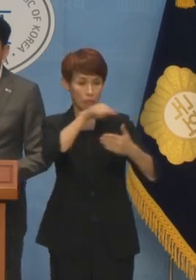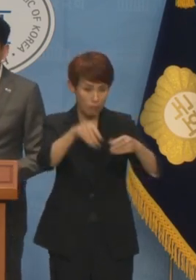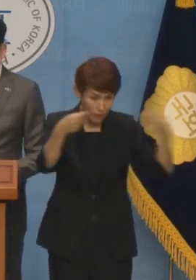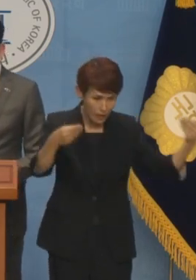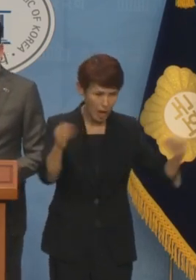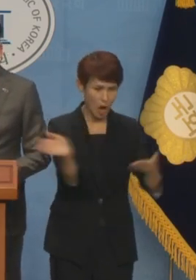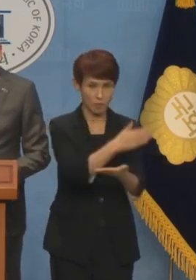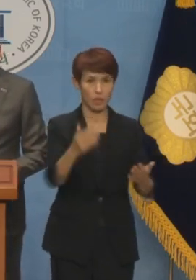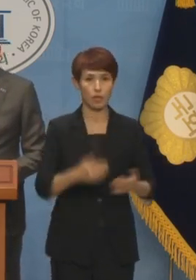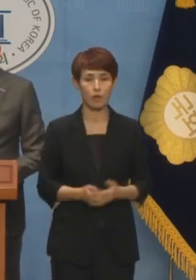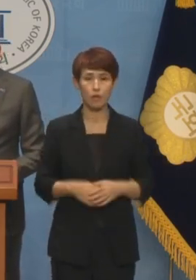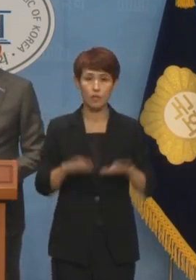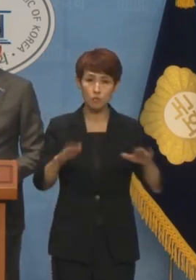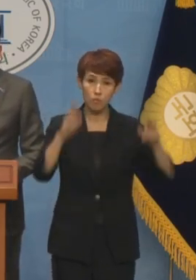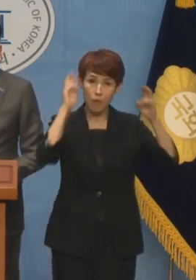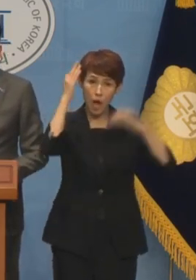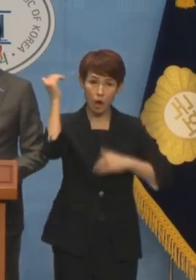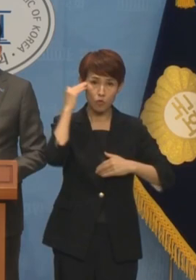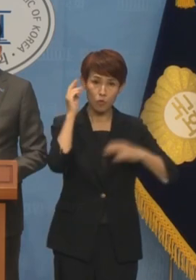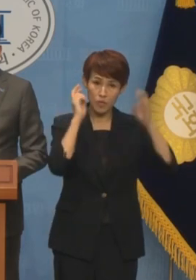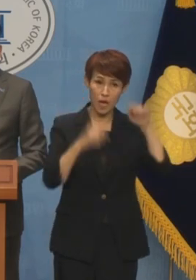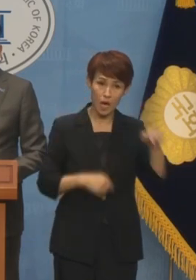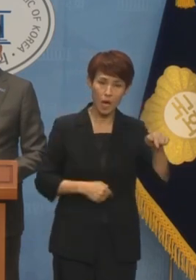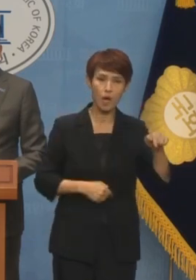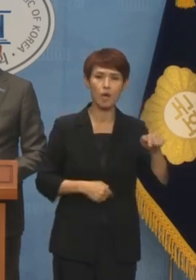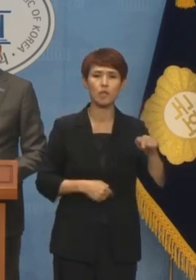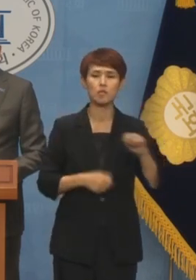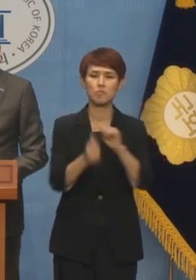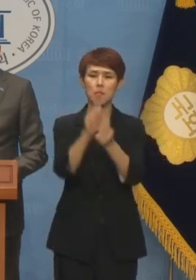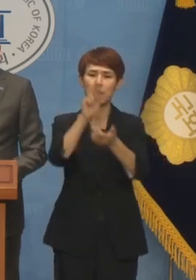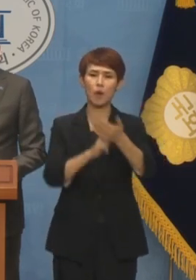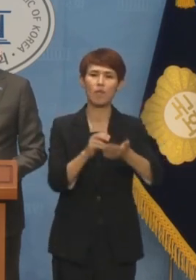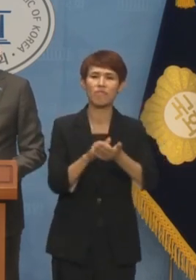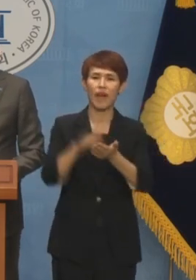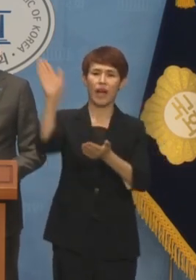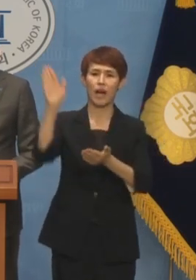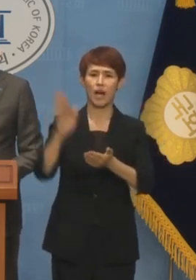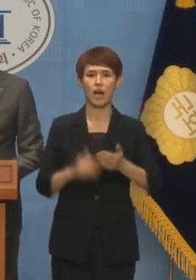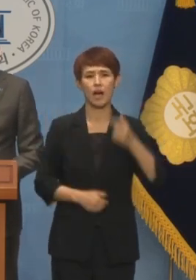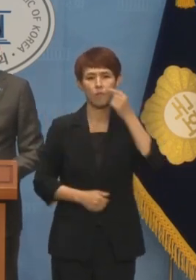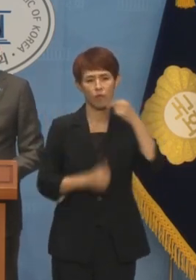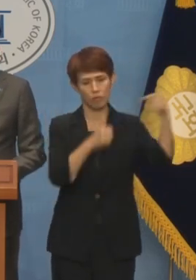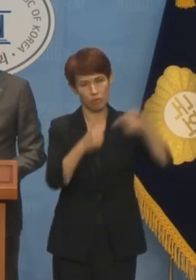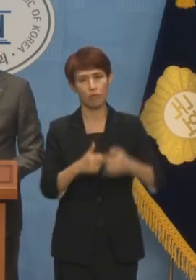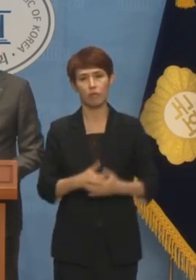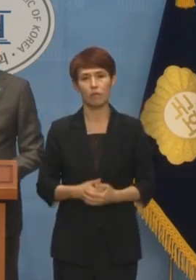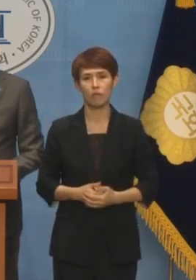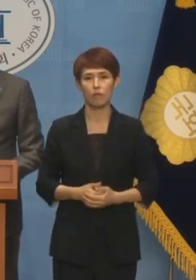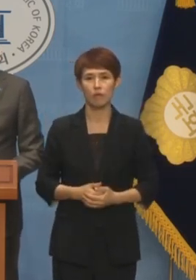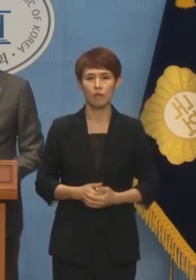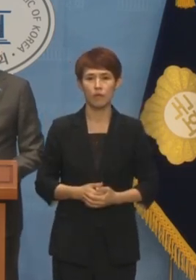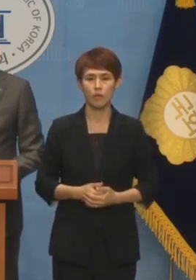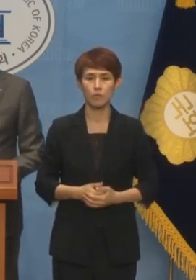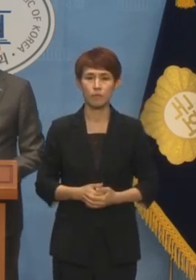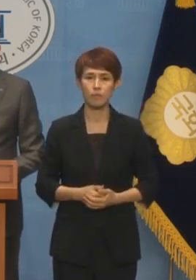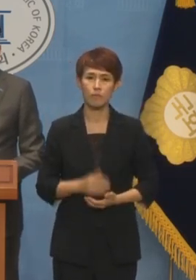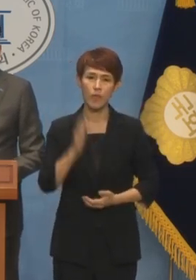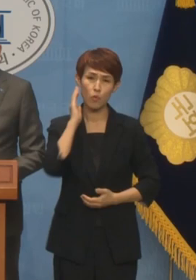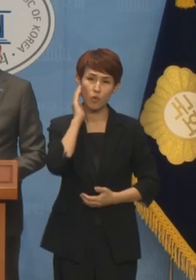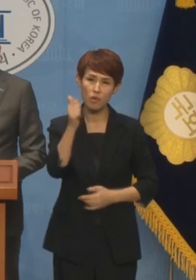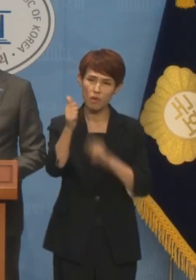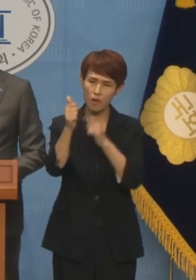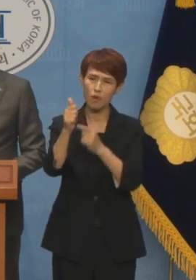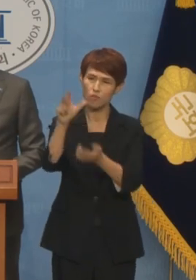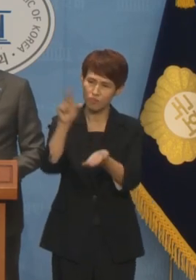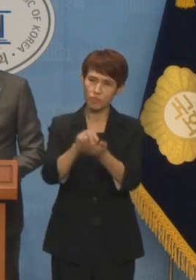팔고 나가라는 얘기까지 하는 것이 아니겠습니까? 대일 굴종 외교의 주역은 다름 아닌 대통령